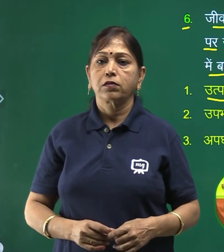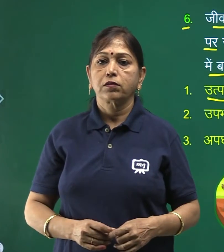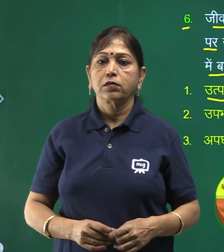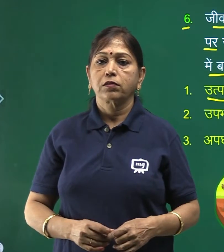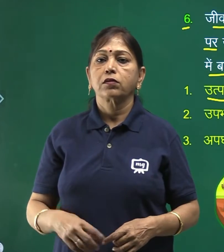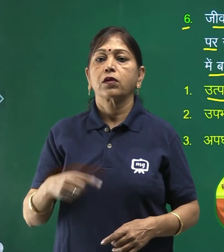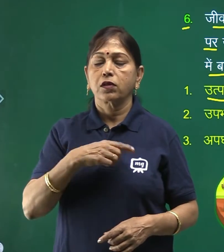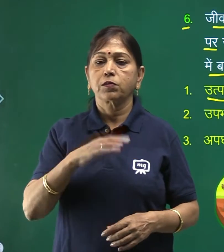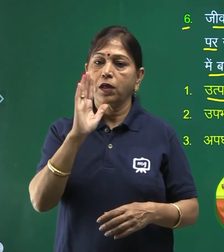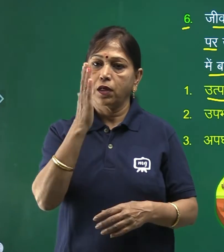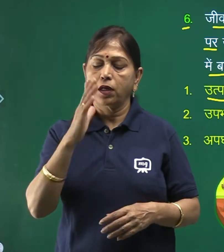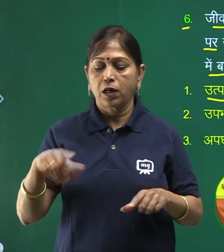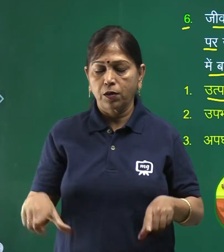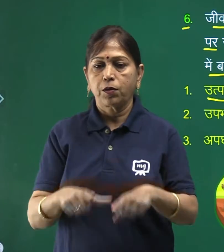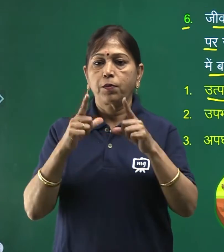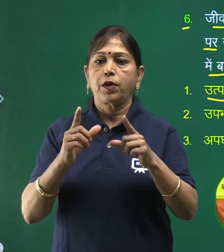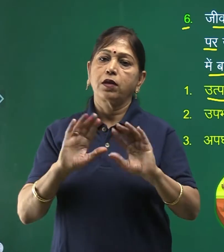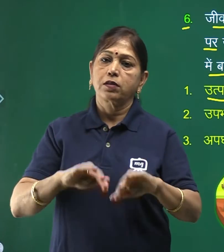इसमें हरे पौधे आते हैं।